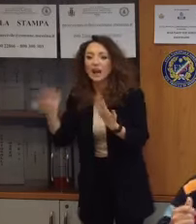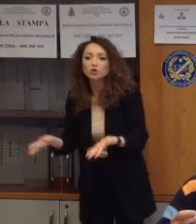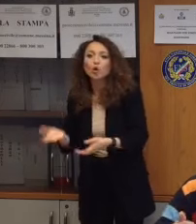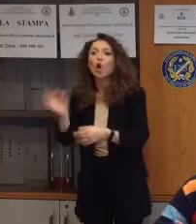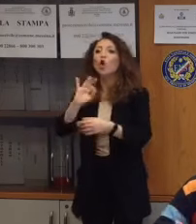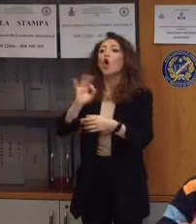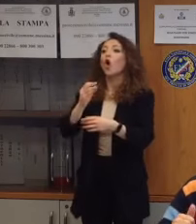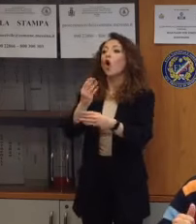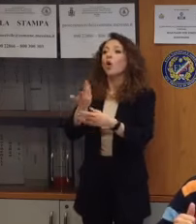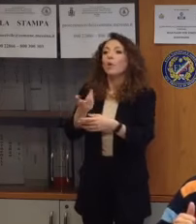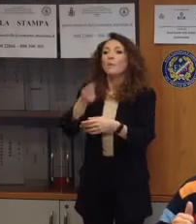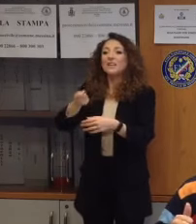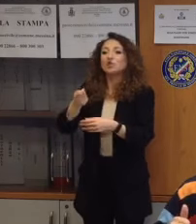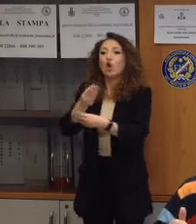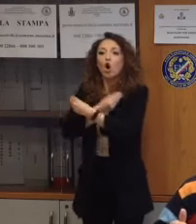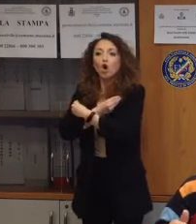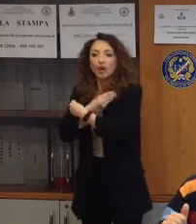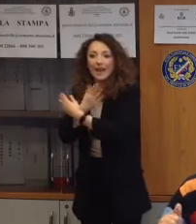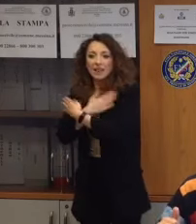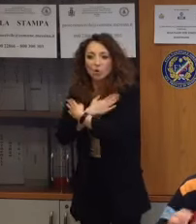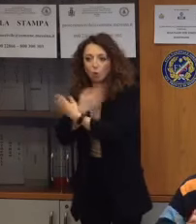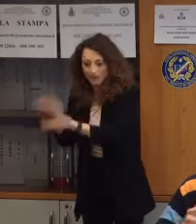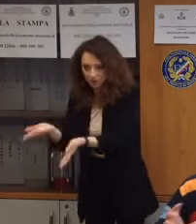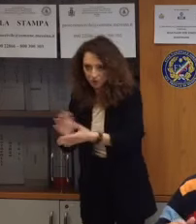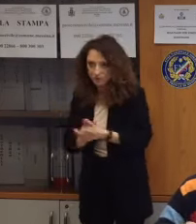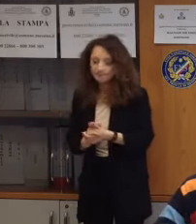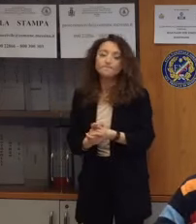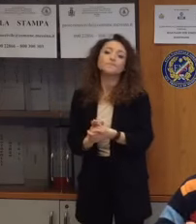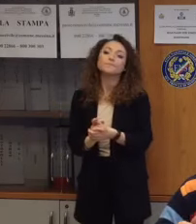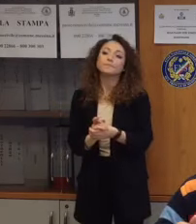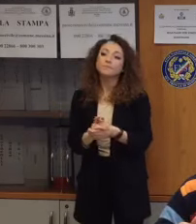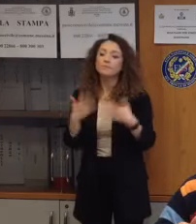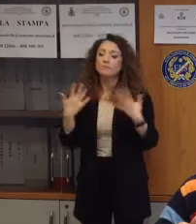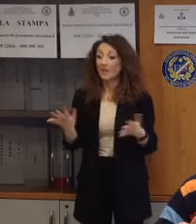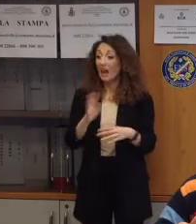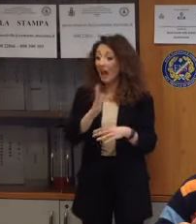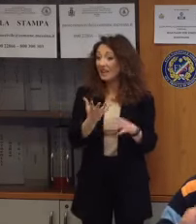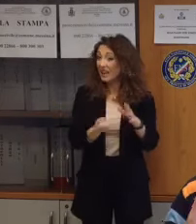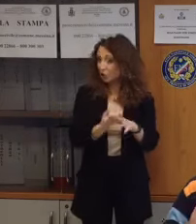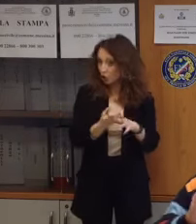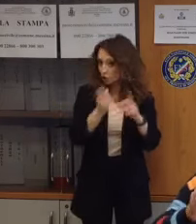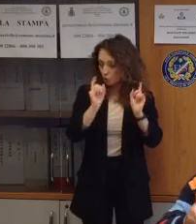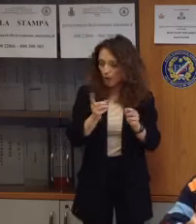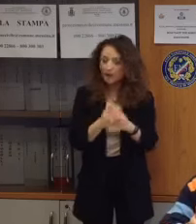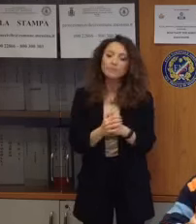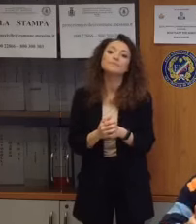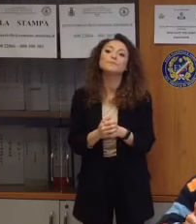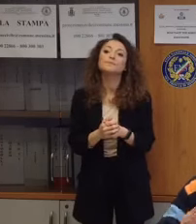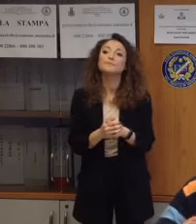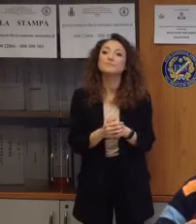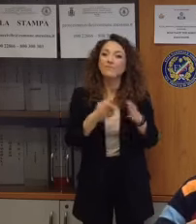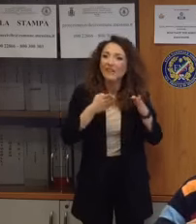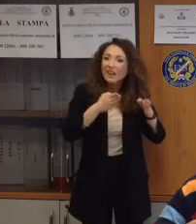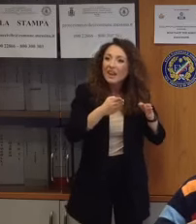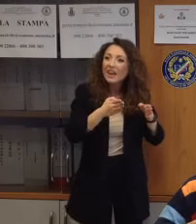alle risorse. Sulla fascia A, quindi, sono stati